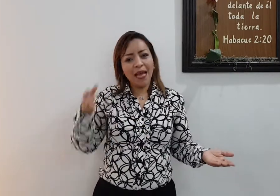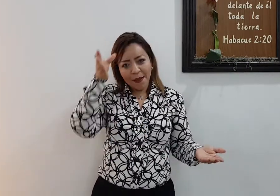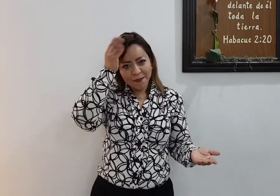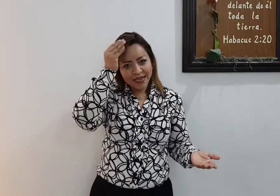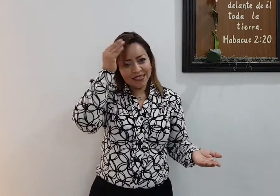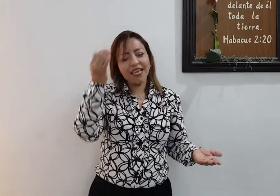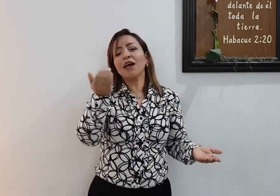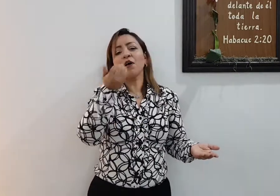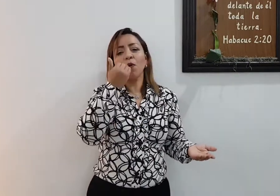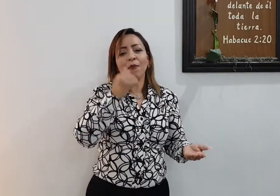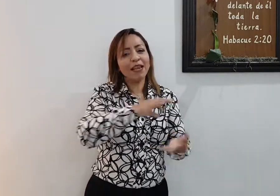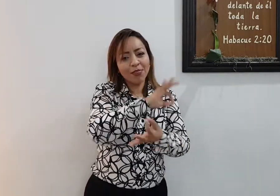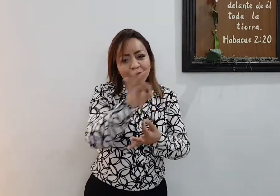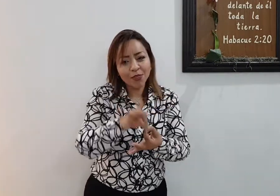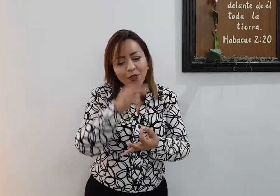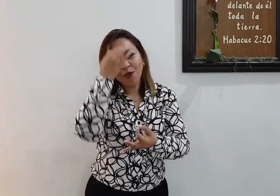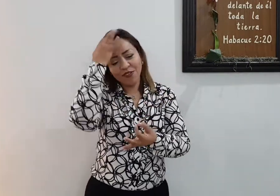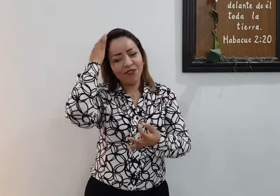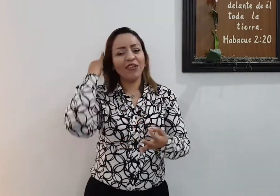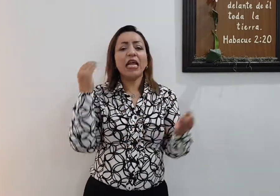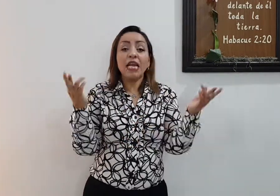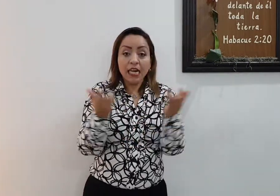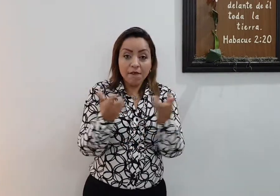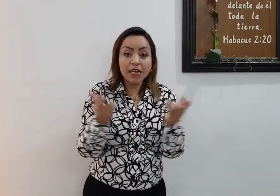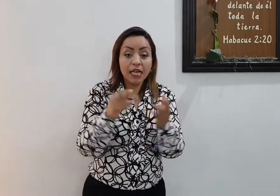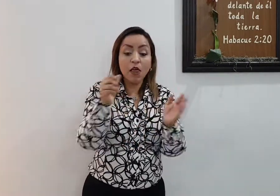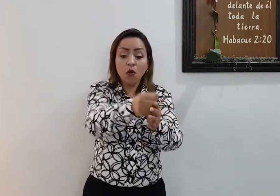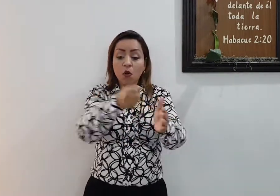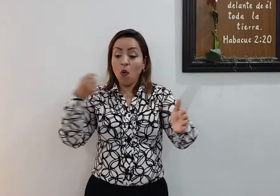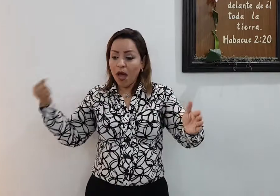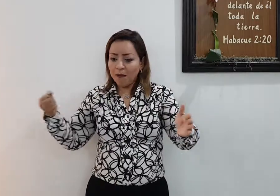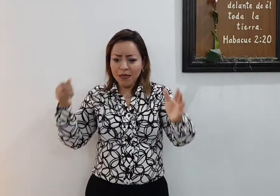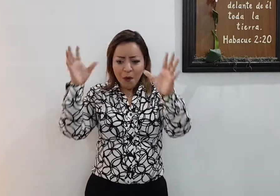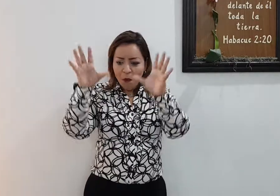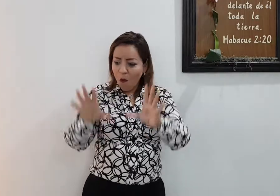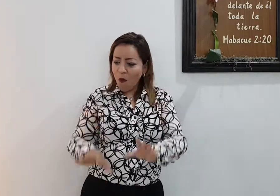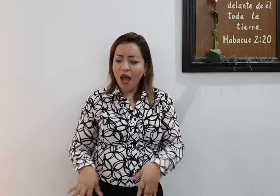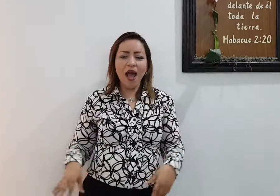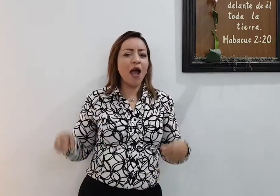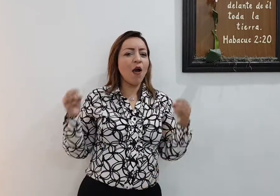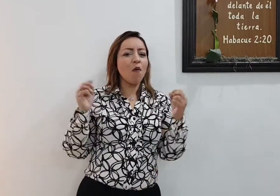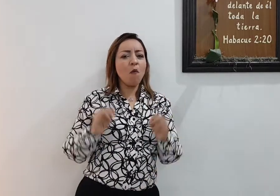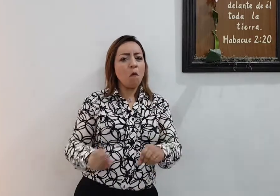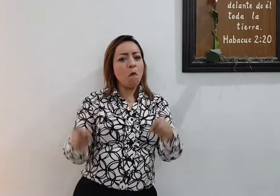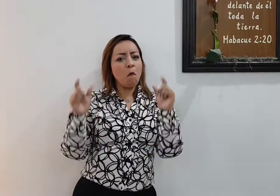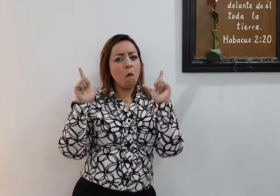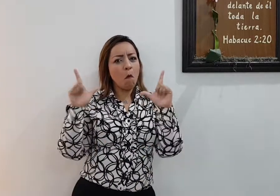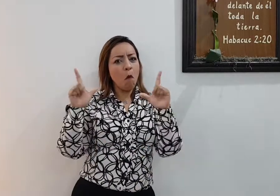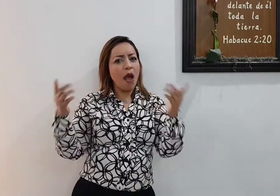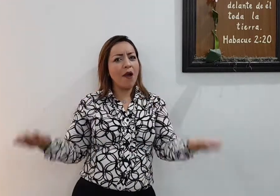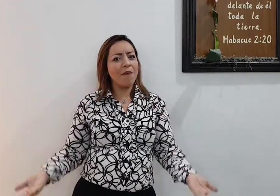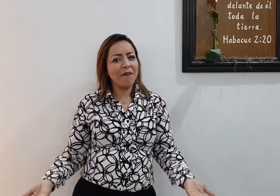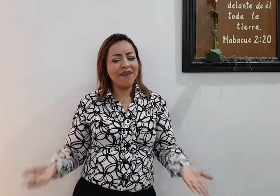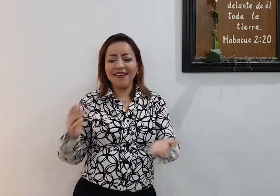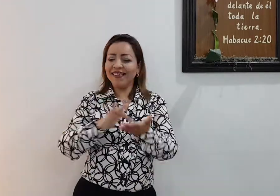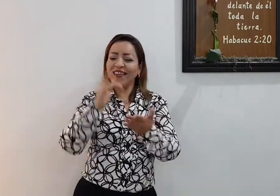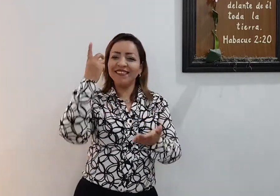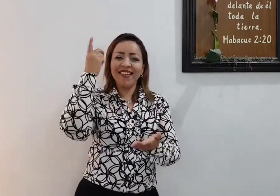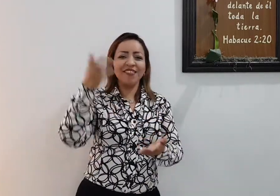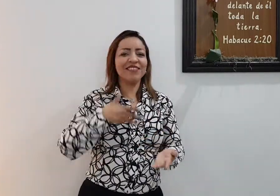para después. Comparta con el que no tiene. Aprenda a darle gracias a Dios cuando comemos. ¿Y cada